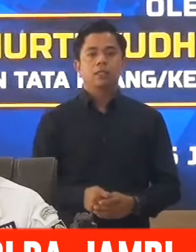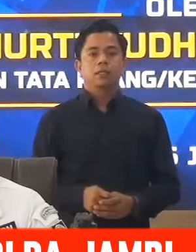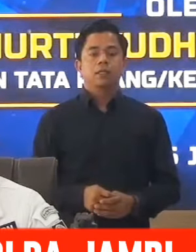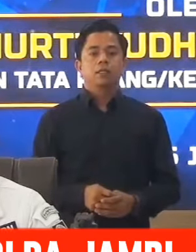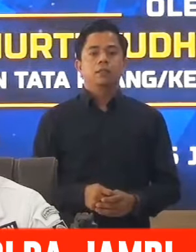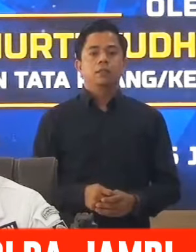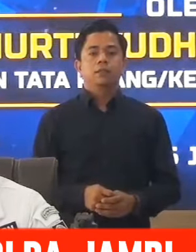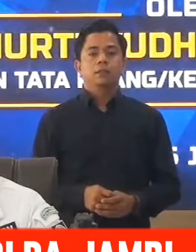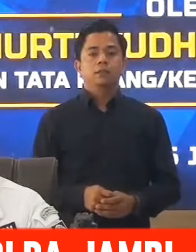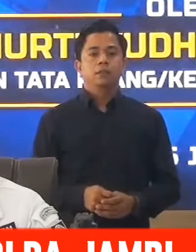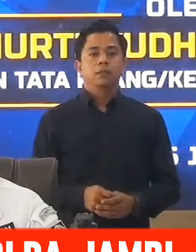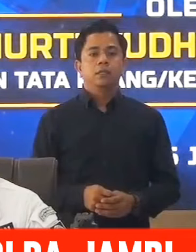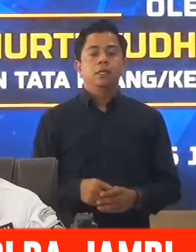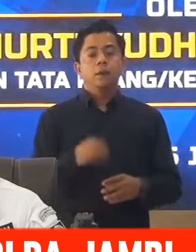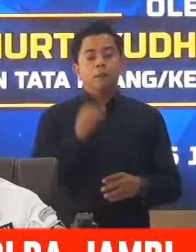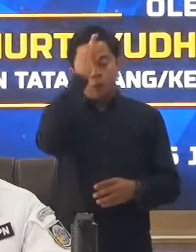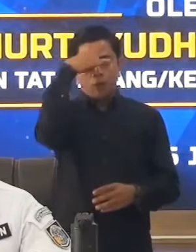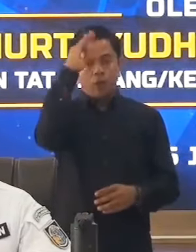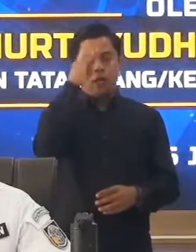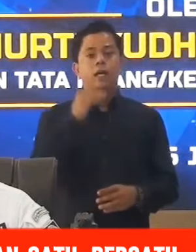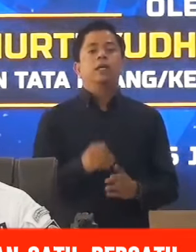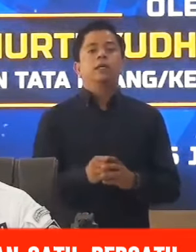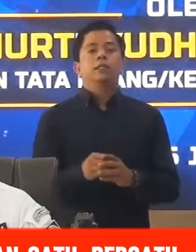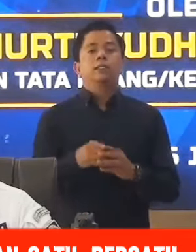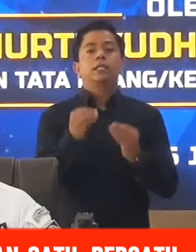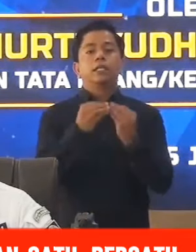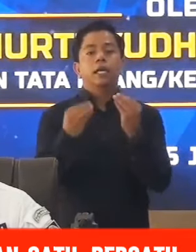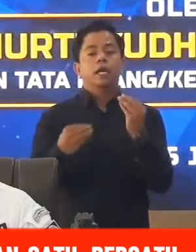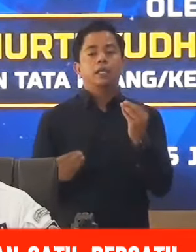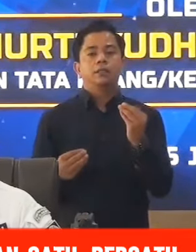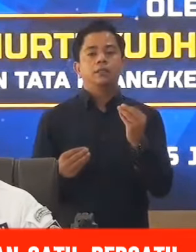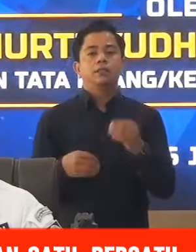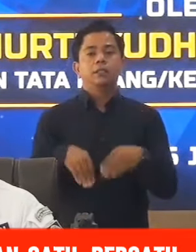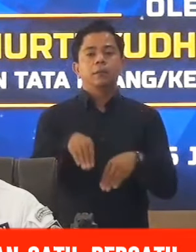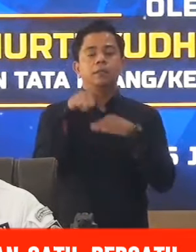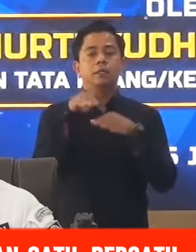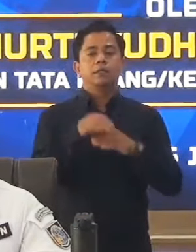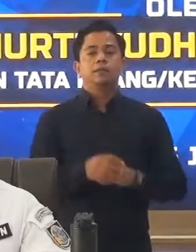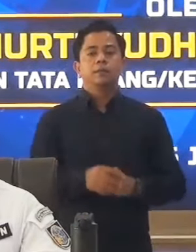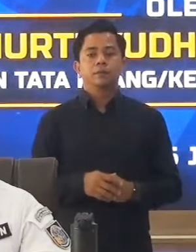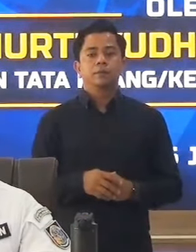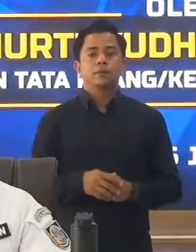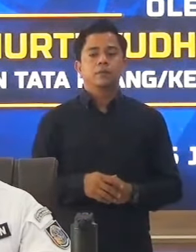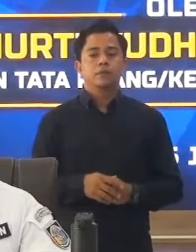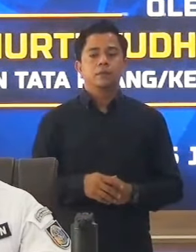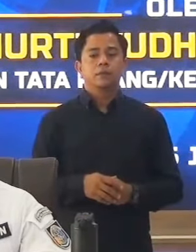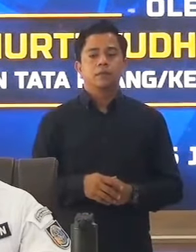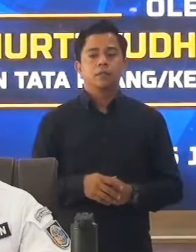jajaran Polda Jambi yang tidak dapat saya sebutkan satu persatu,